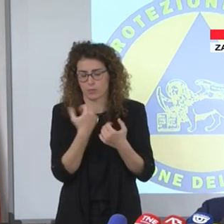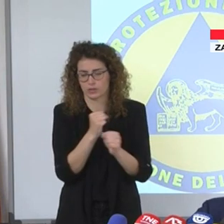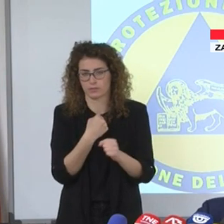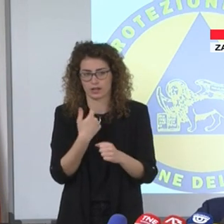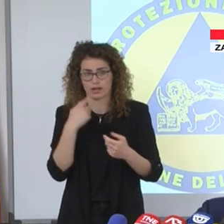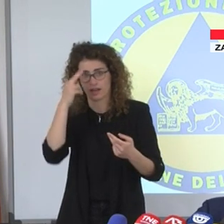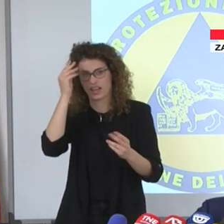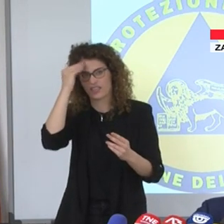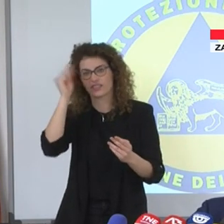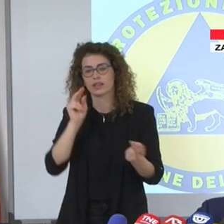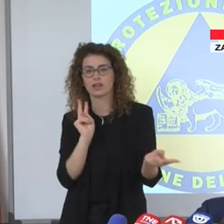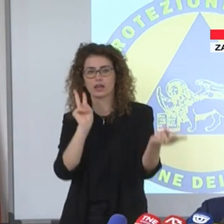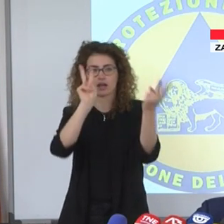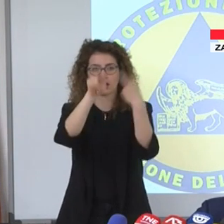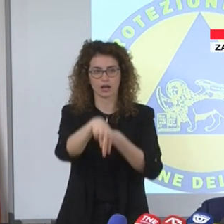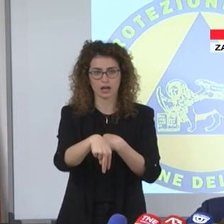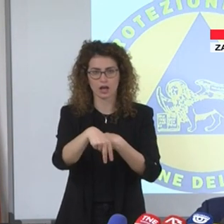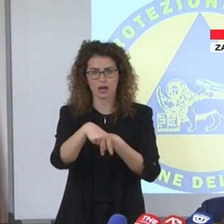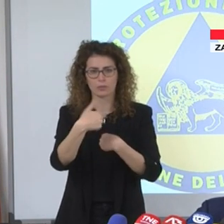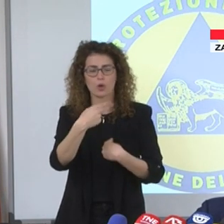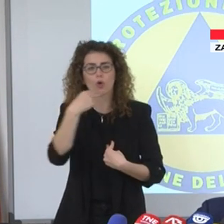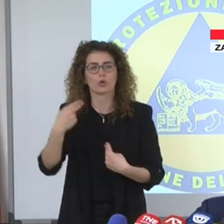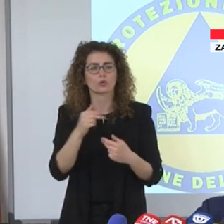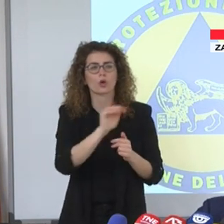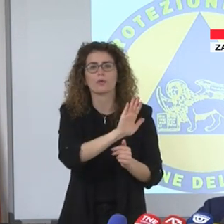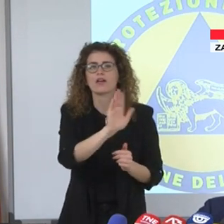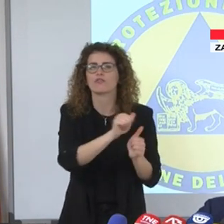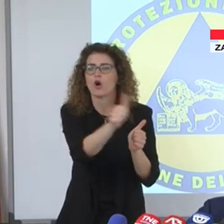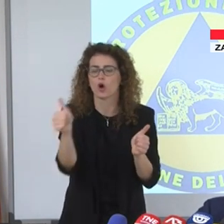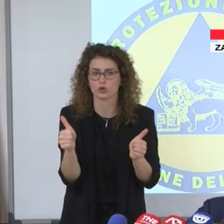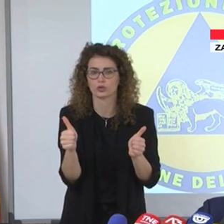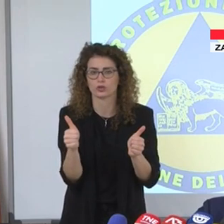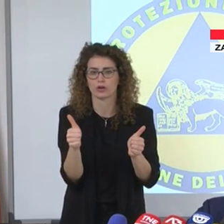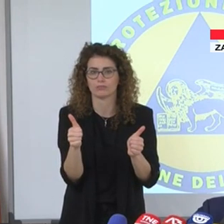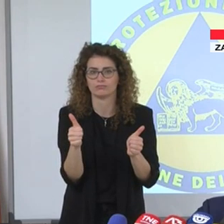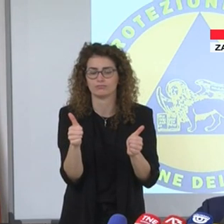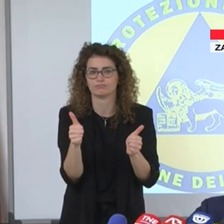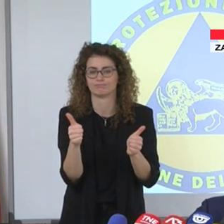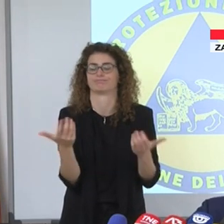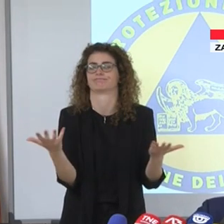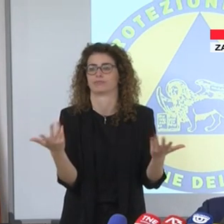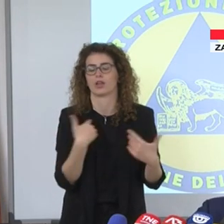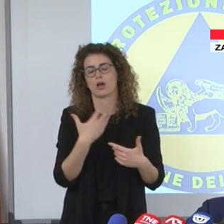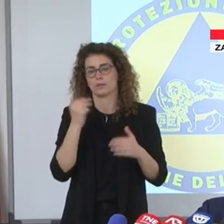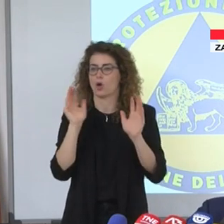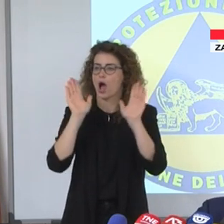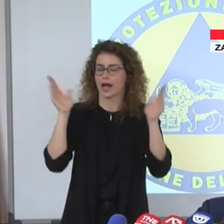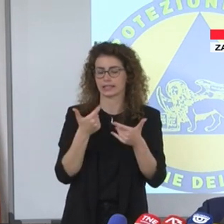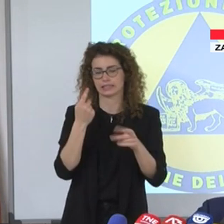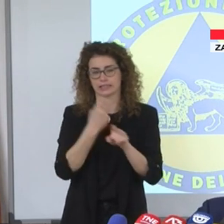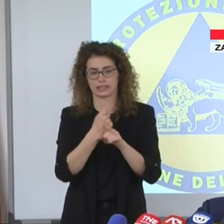posto del mio nome il vostro nome scritto su un post del genere. Adesso io capisco che gli artisti sono da rispettare, sono primo a dirvelo.